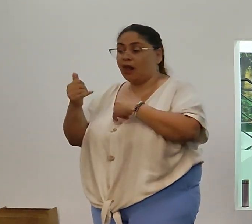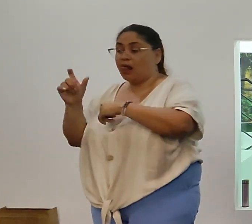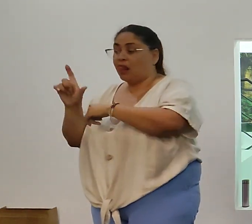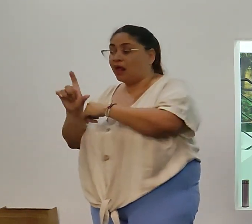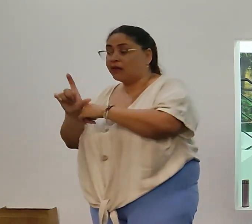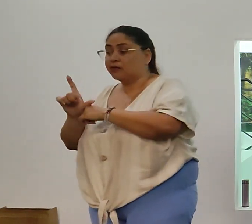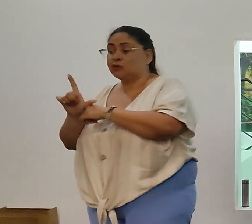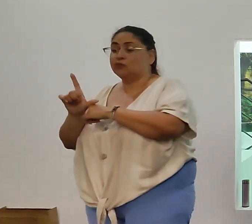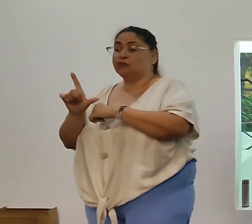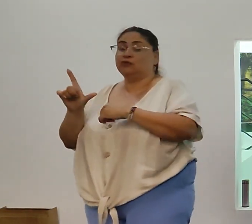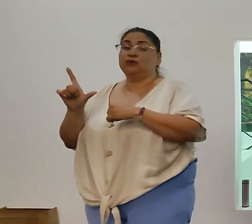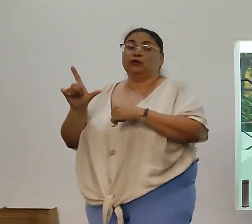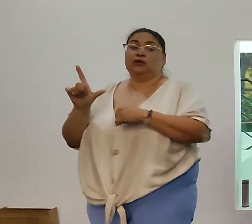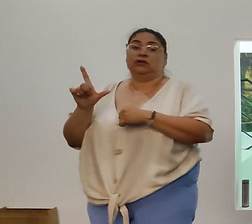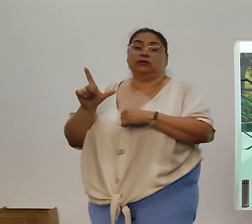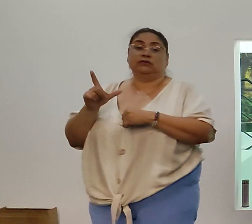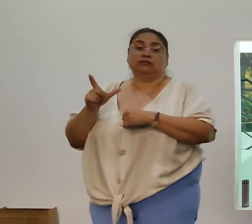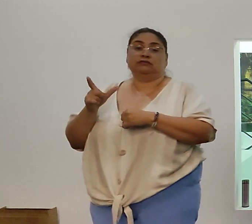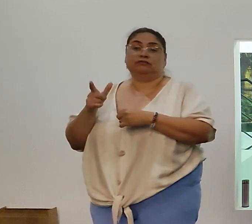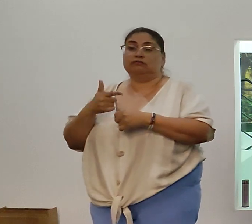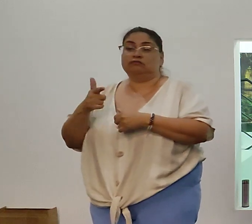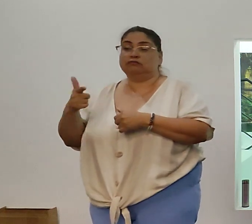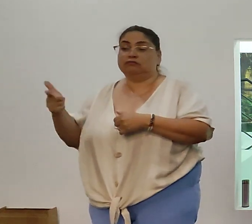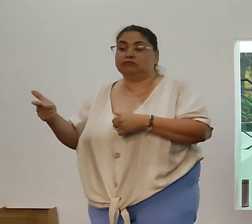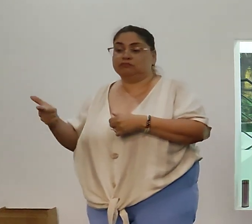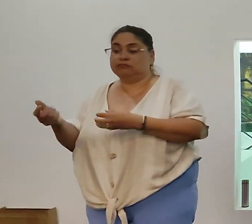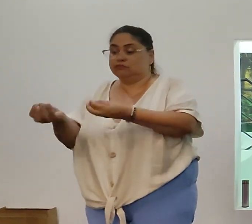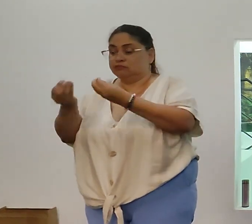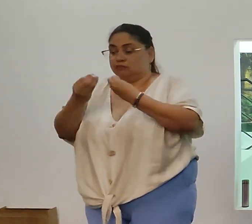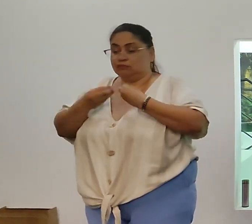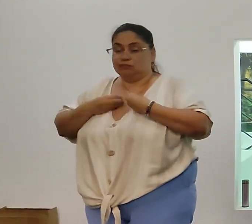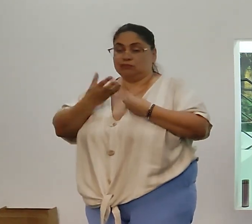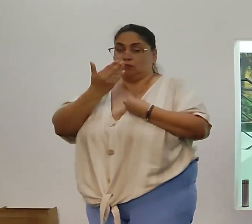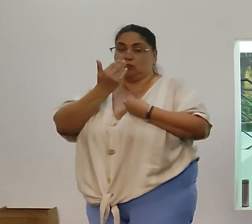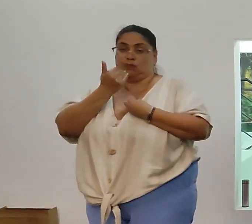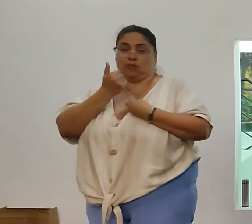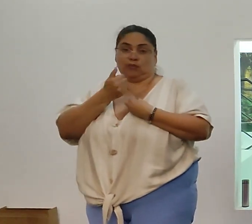ele não estava acostumado a receber uma refeição de qualidade ali.